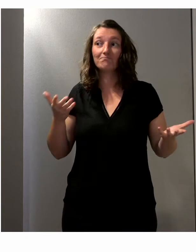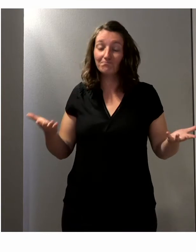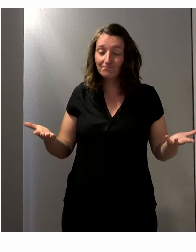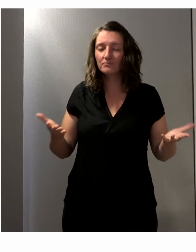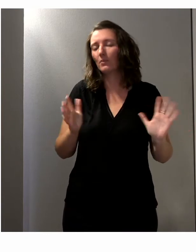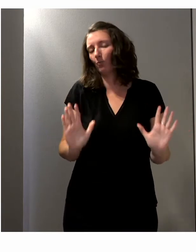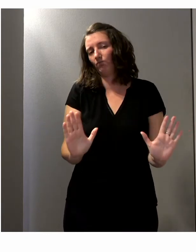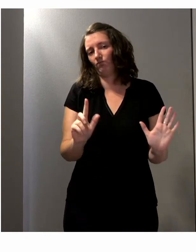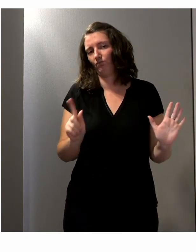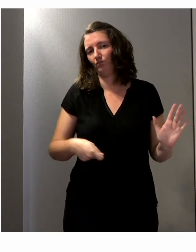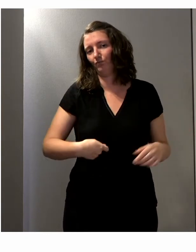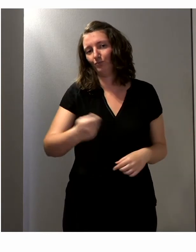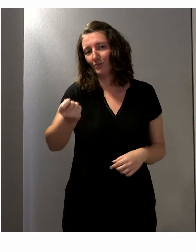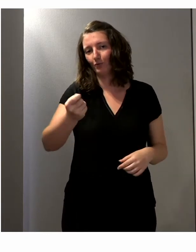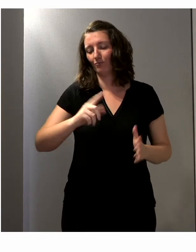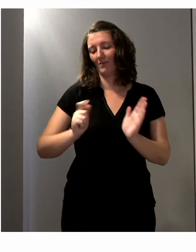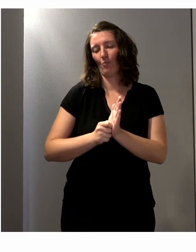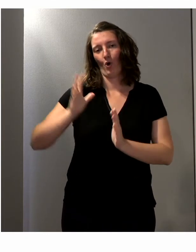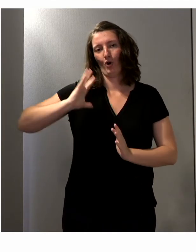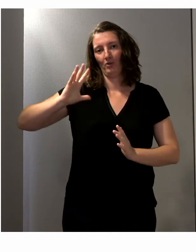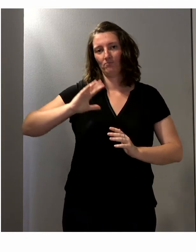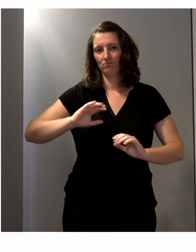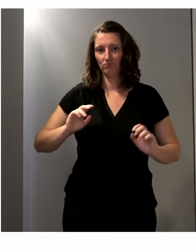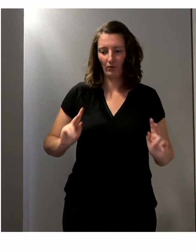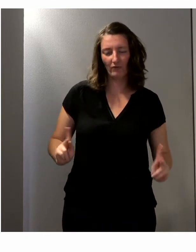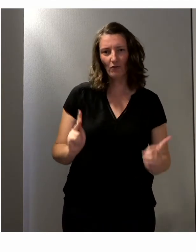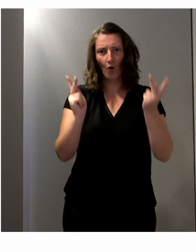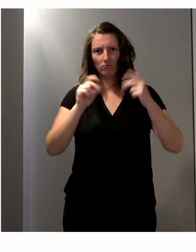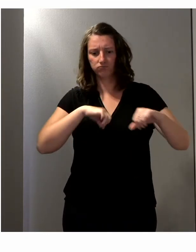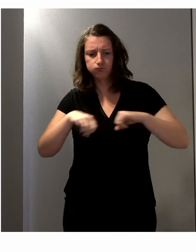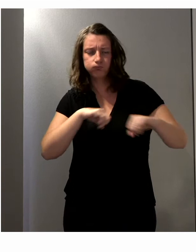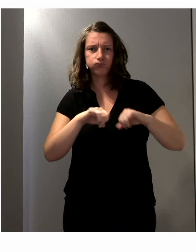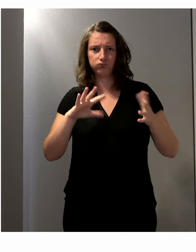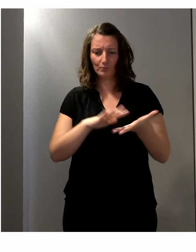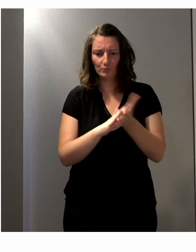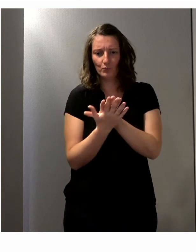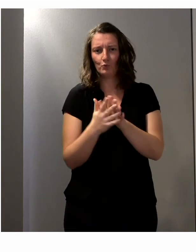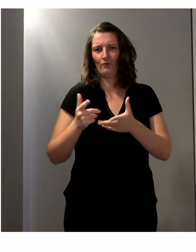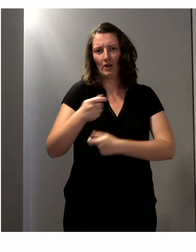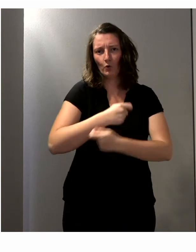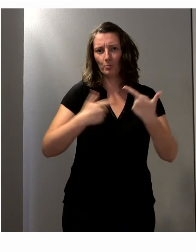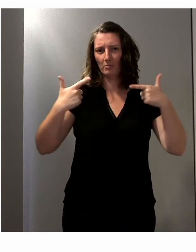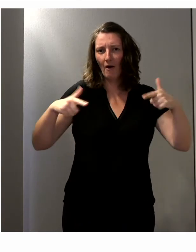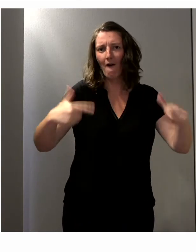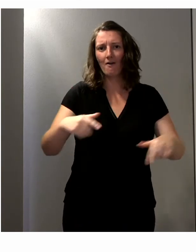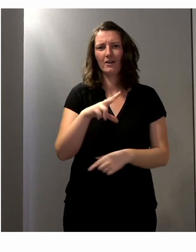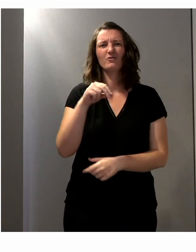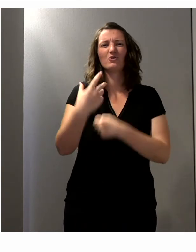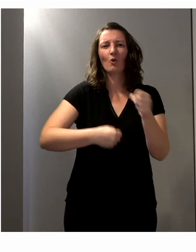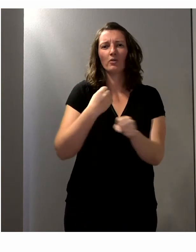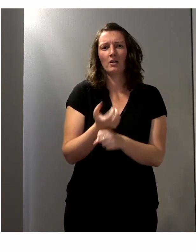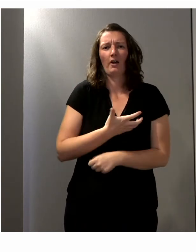phénomène? Alors, bien sûr, il y a la dynamique de la libération, la dynamique des 30 glorieuses,